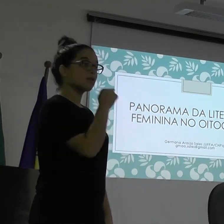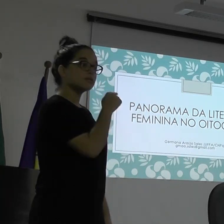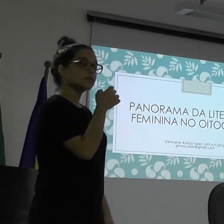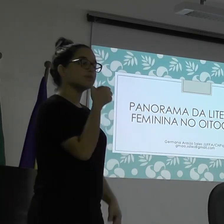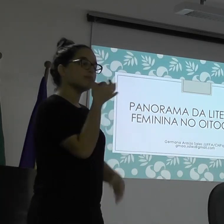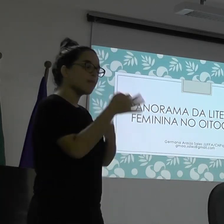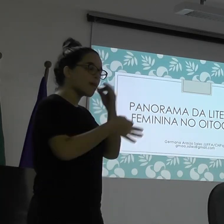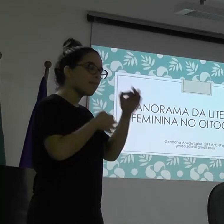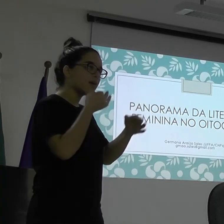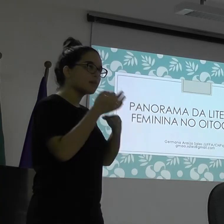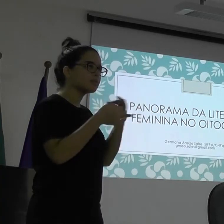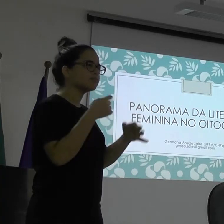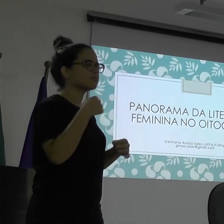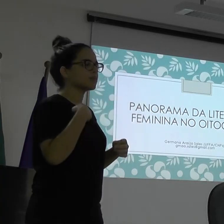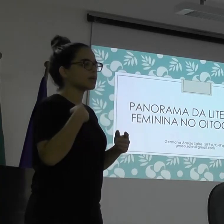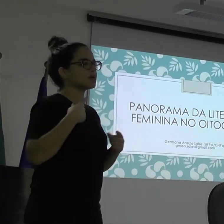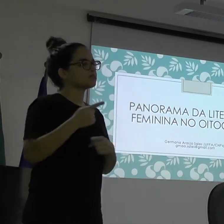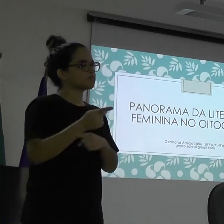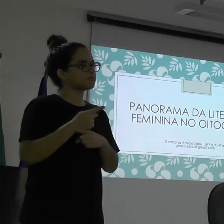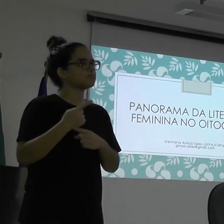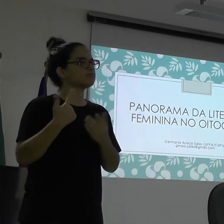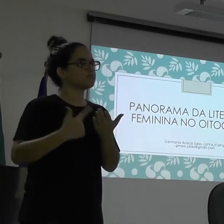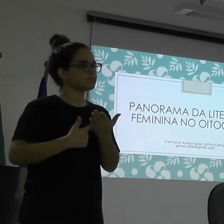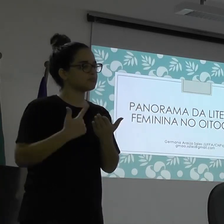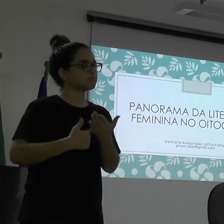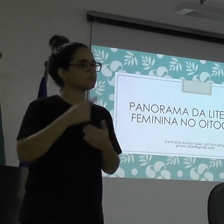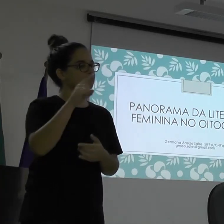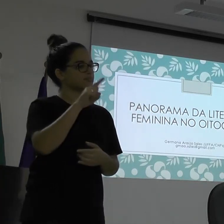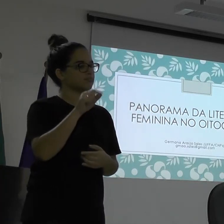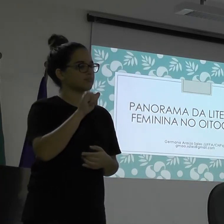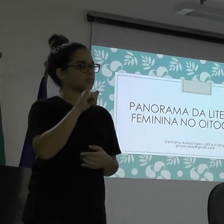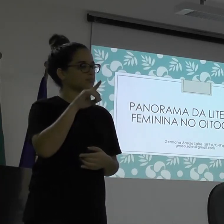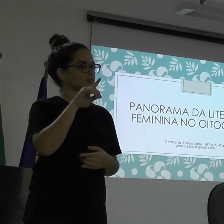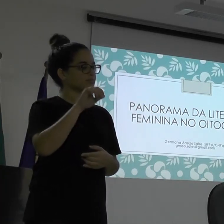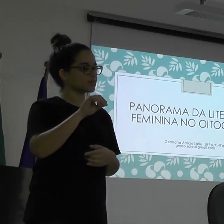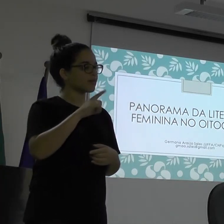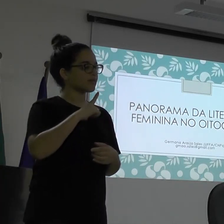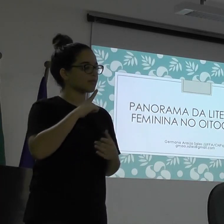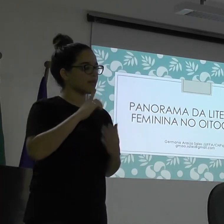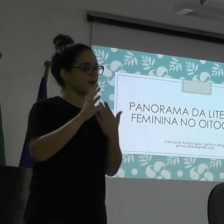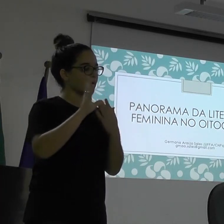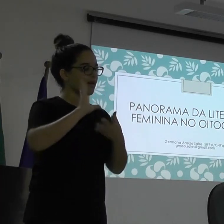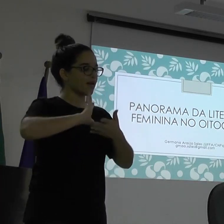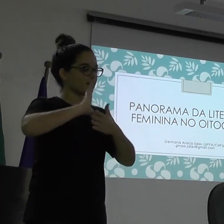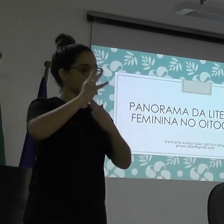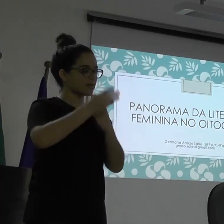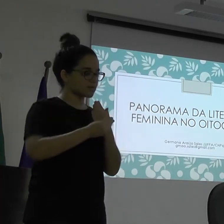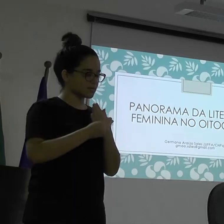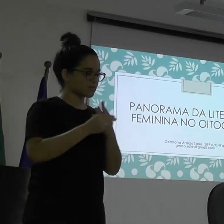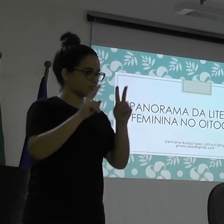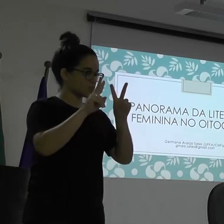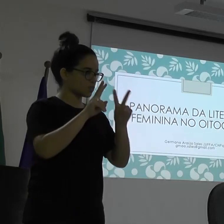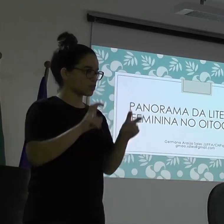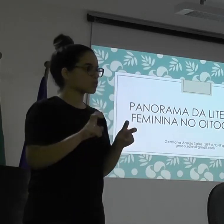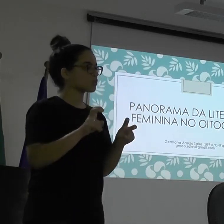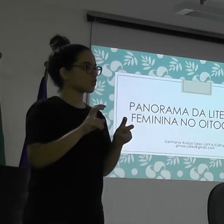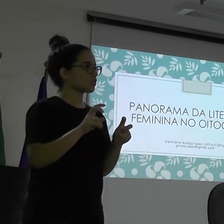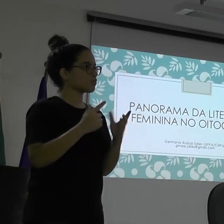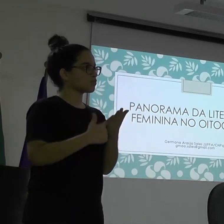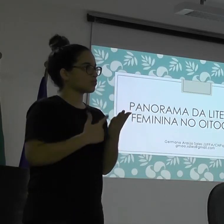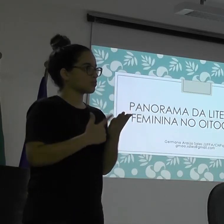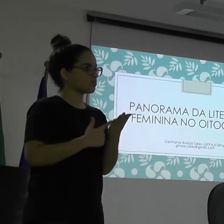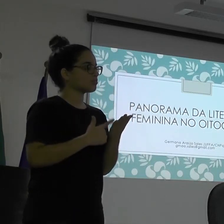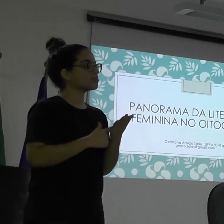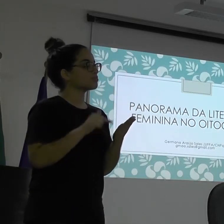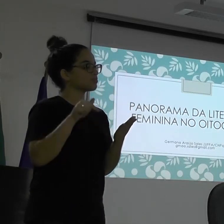falava, eu fui buscar o livro da Zaide e me deparei com uma resenha da Simone Schmidt sobre o livro,